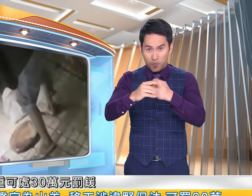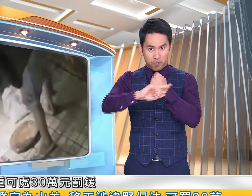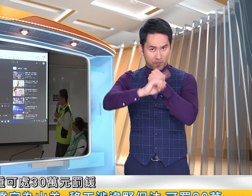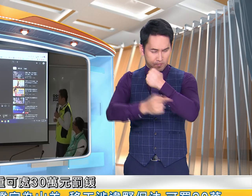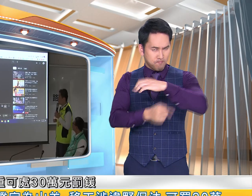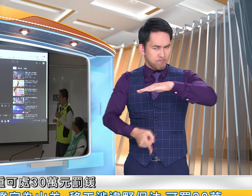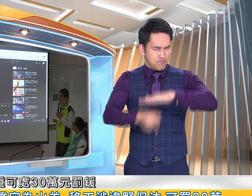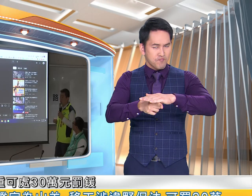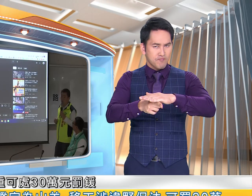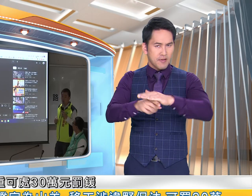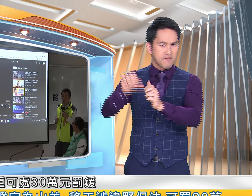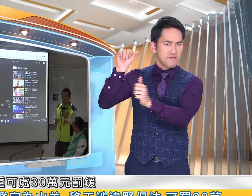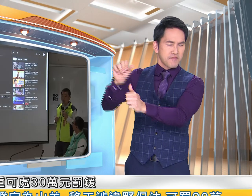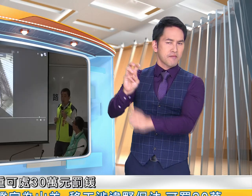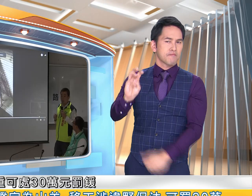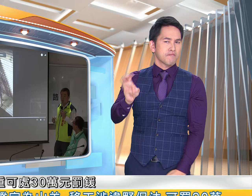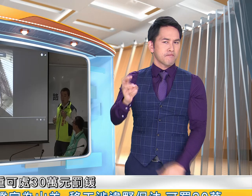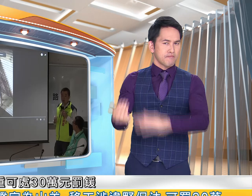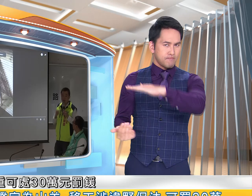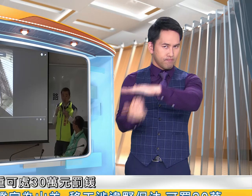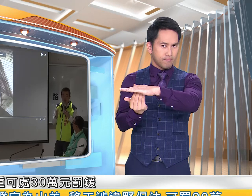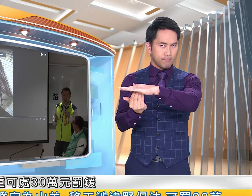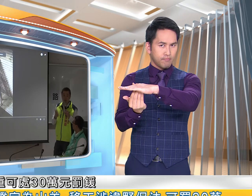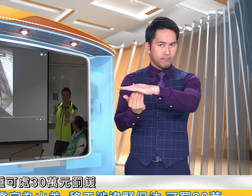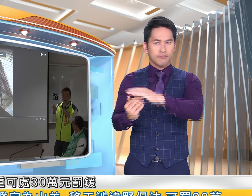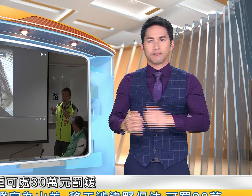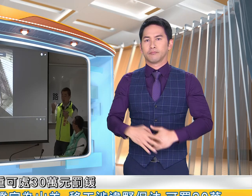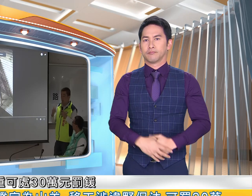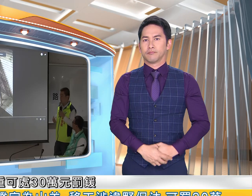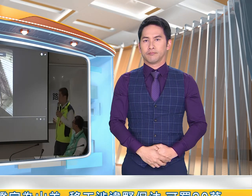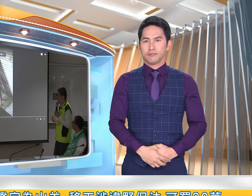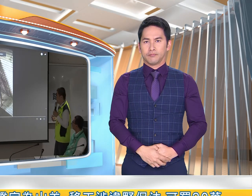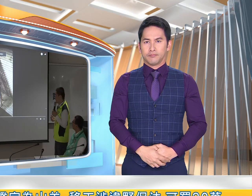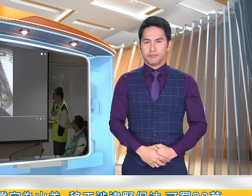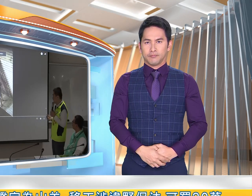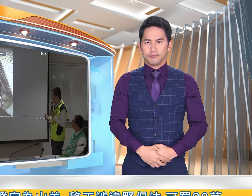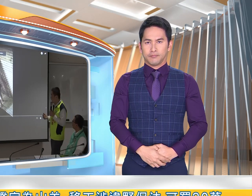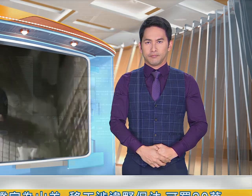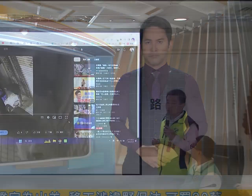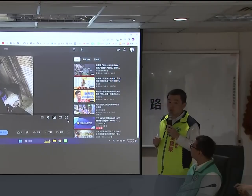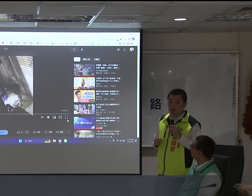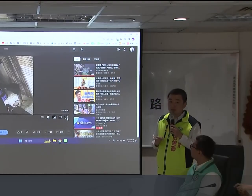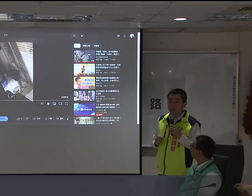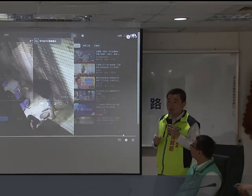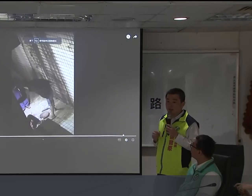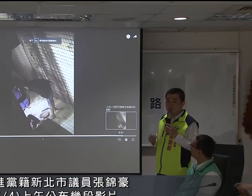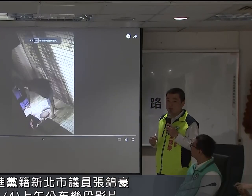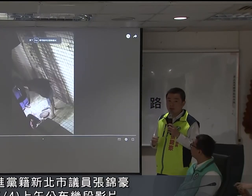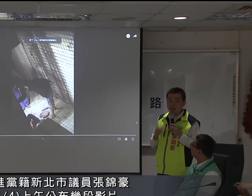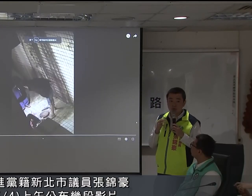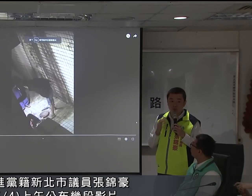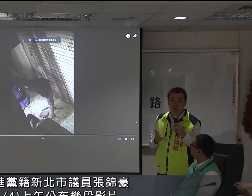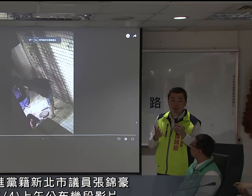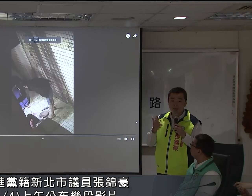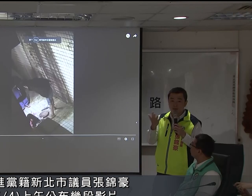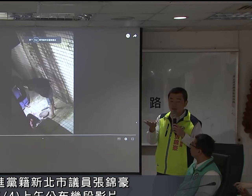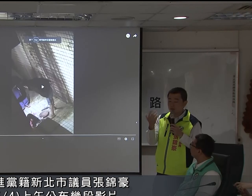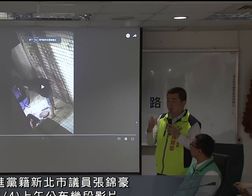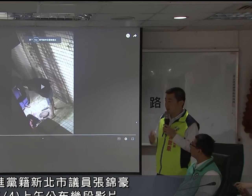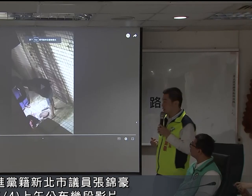30万元的罚款。 民进党籍新北市议员张景豪上午公布